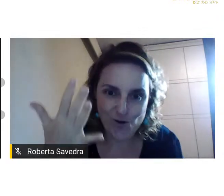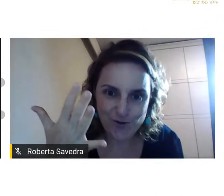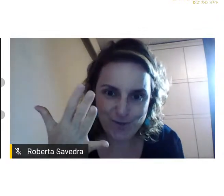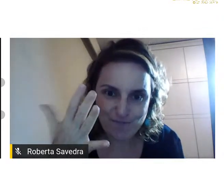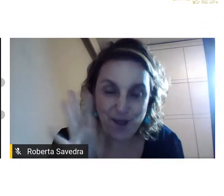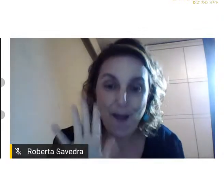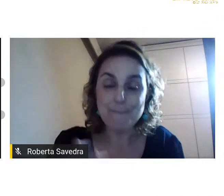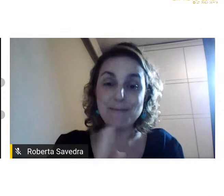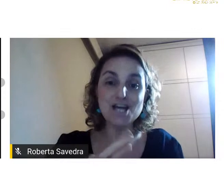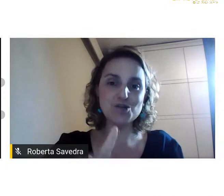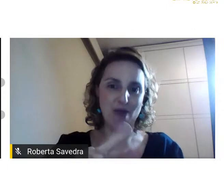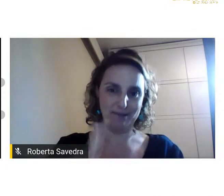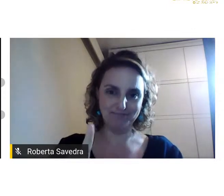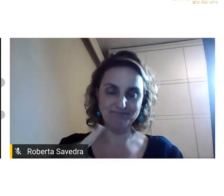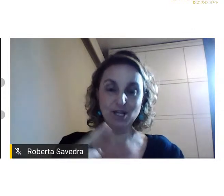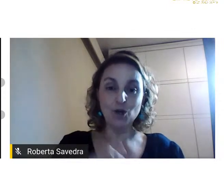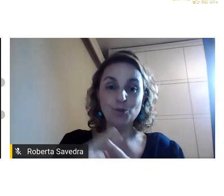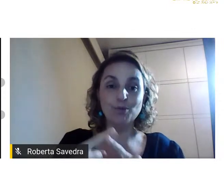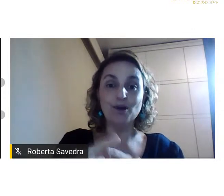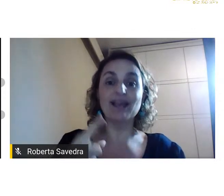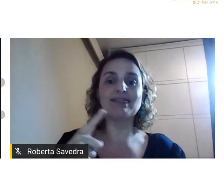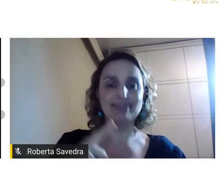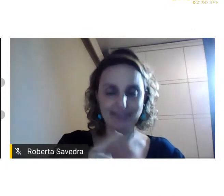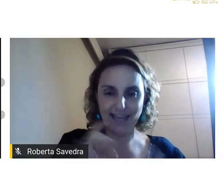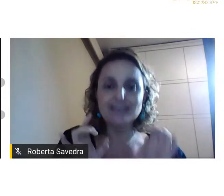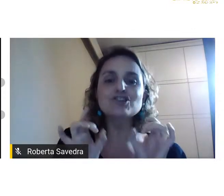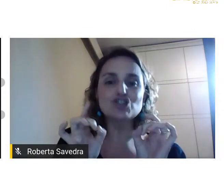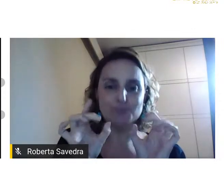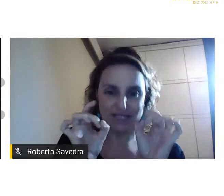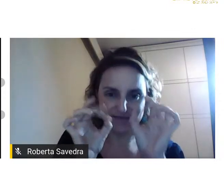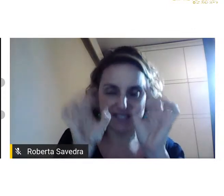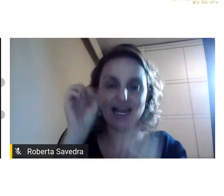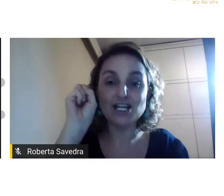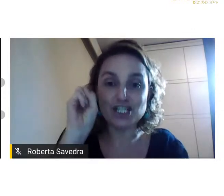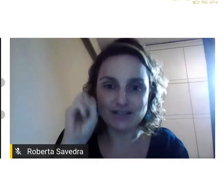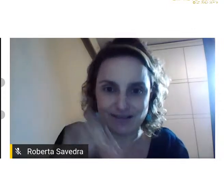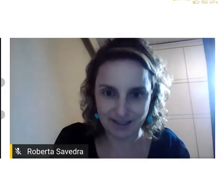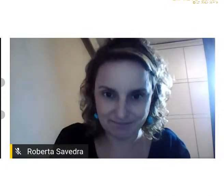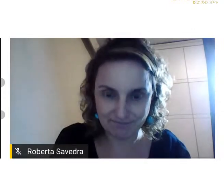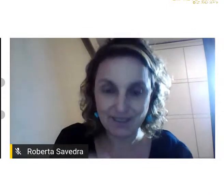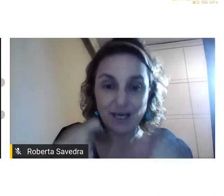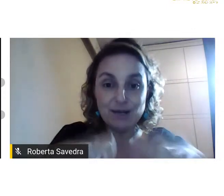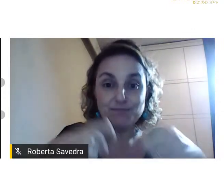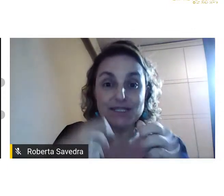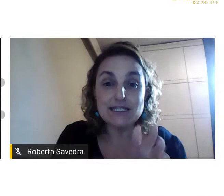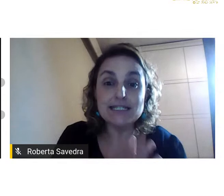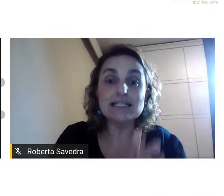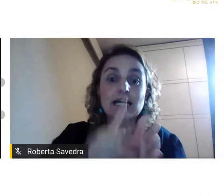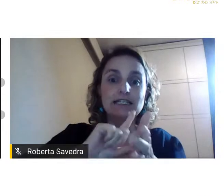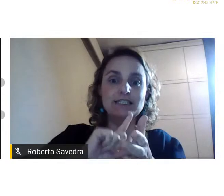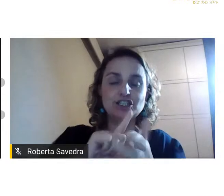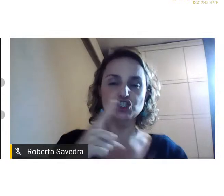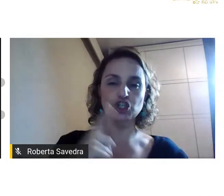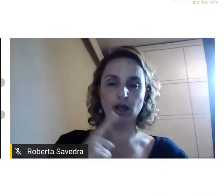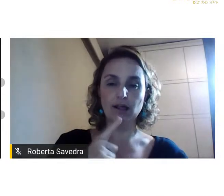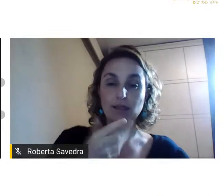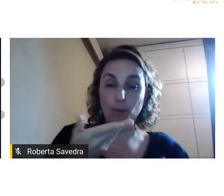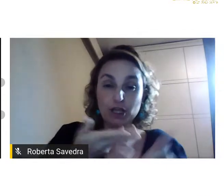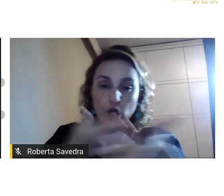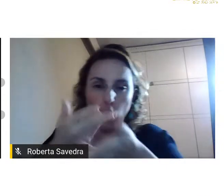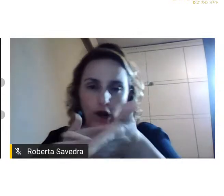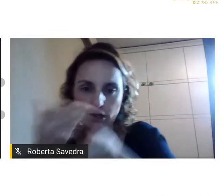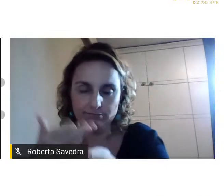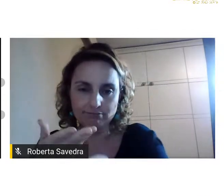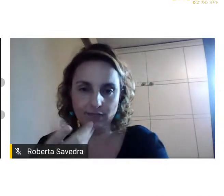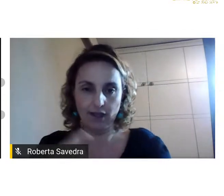e como ter dito não adianta essa colocar legenda ou janela delivery acho que a